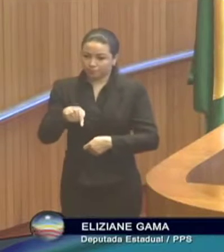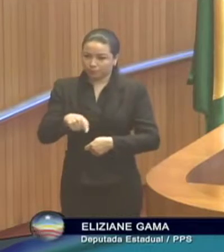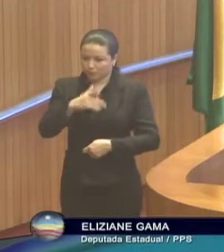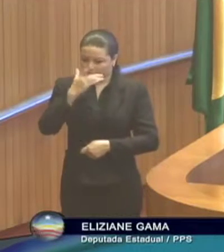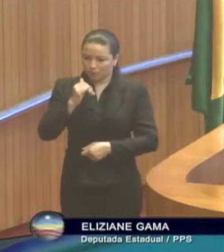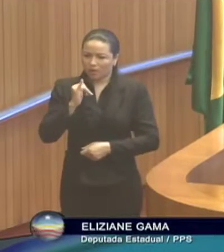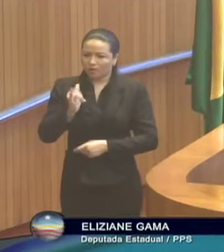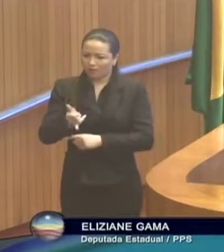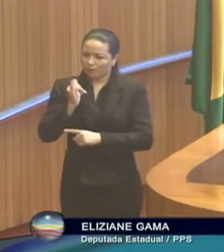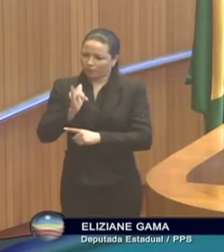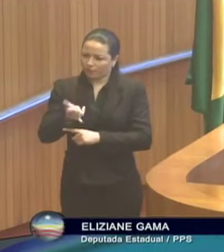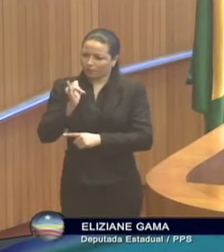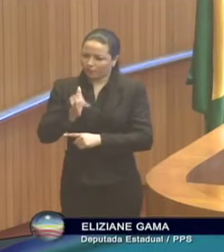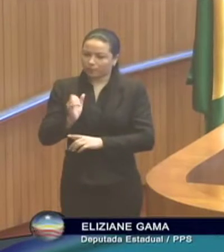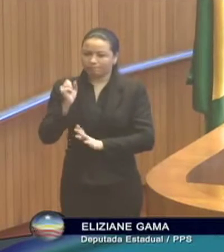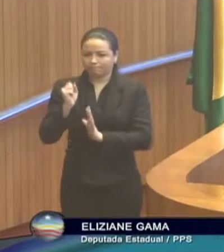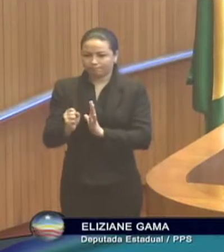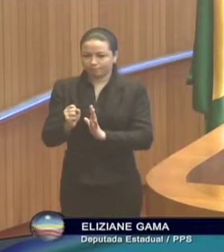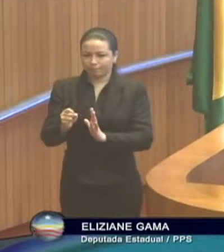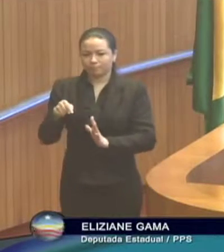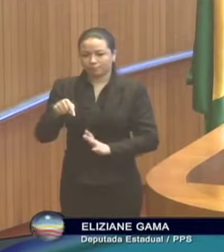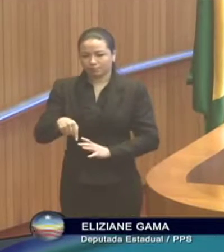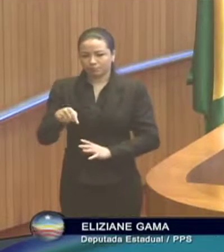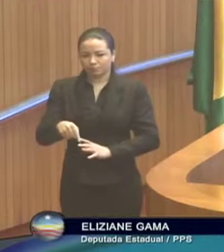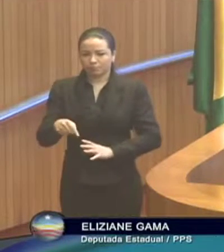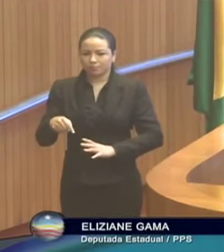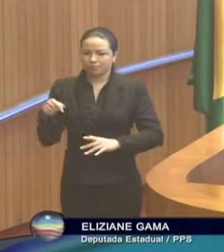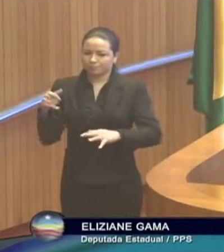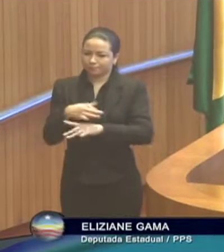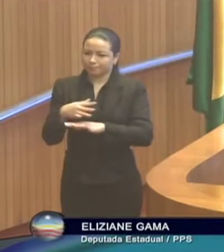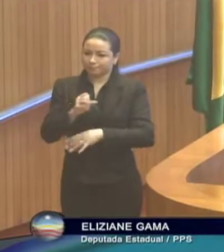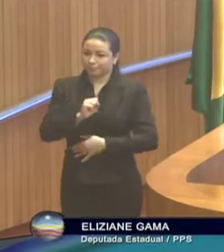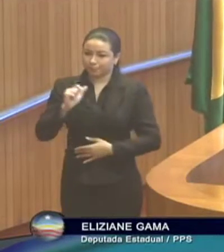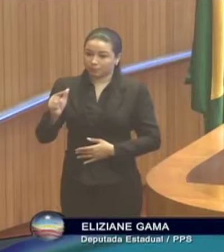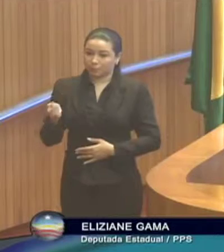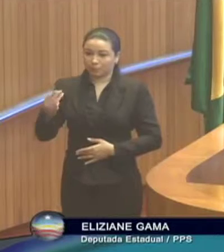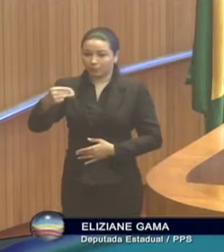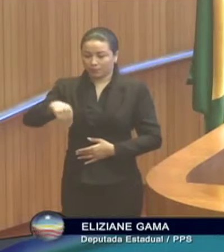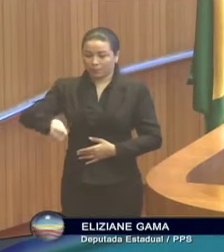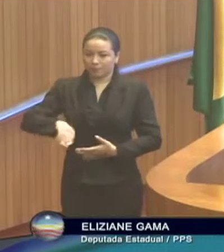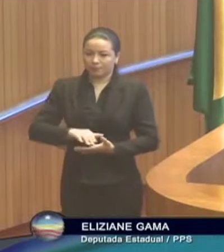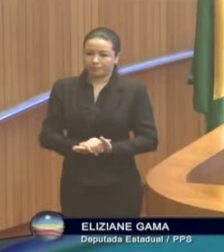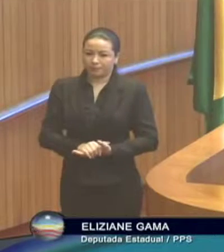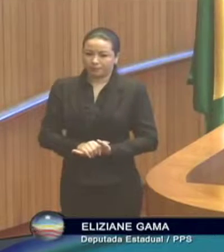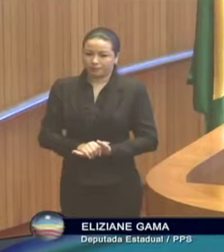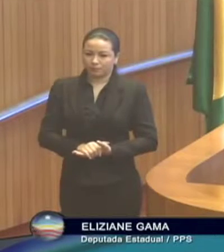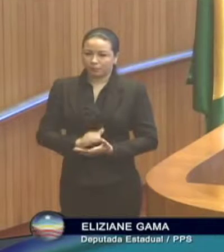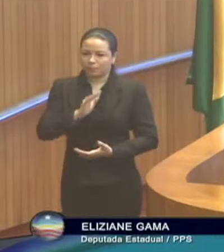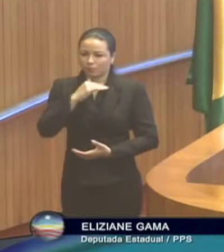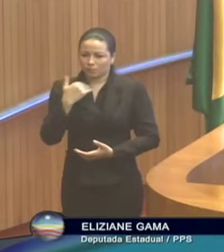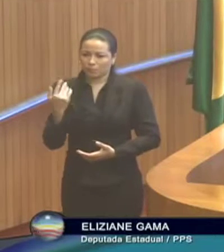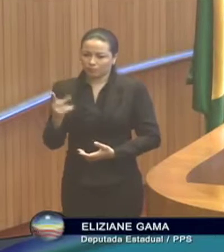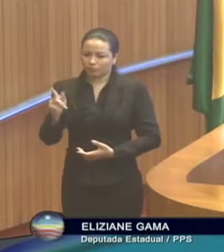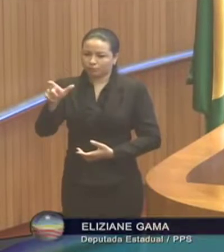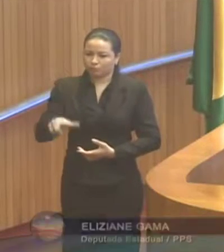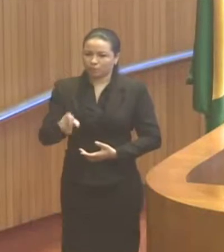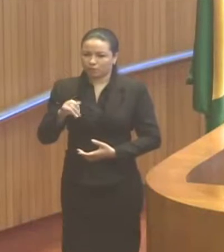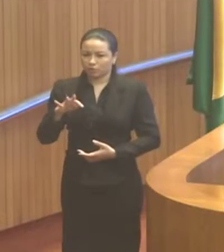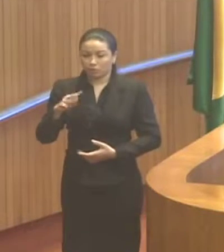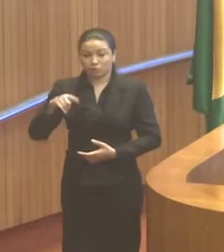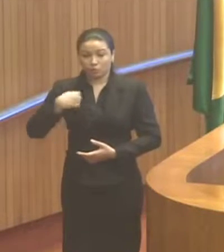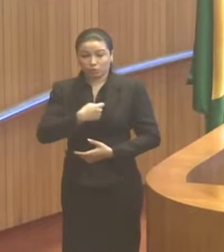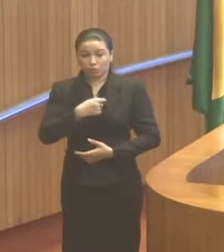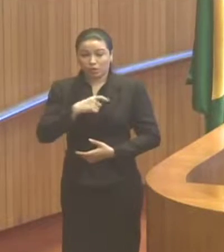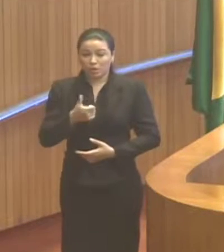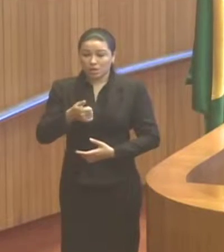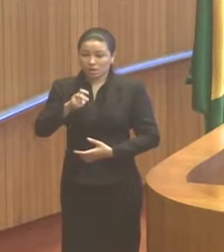sofrendo, infelizmente, na nossa cidade de São Luís e no estado do Maranhão. Com a morte do sargento, nós chegamos a